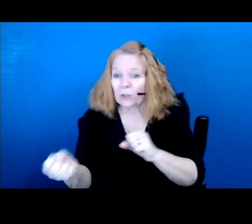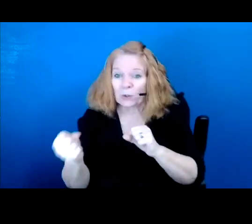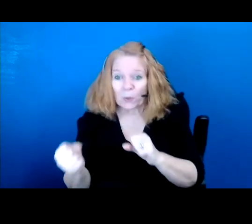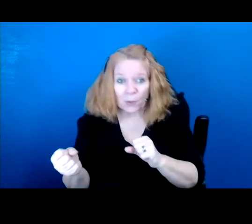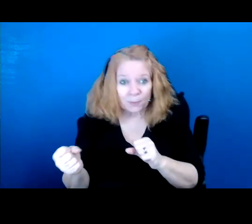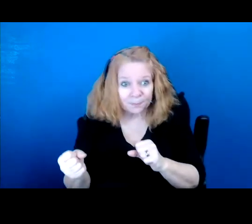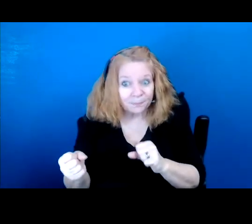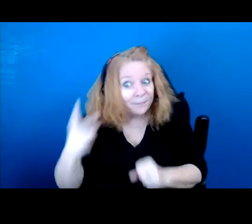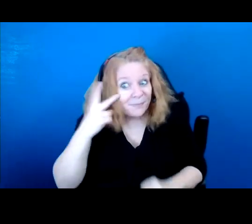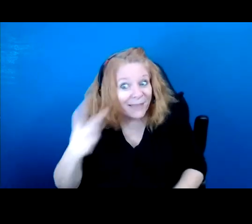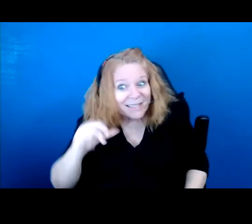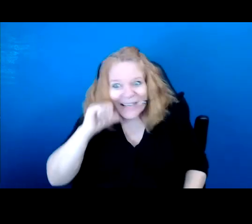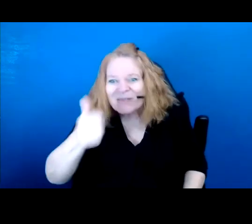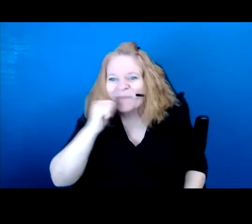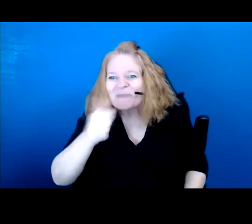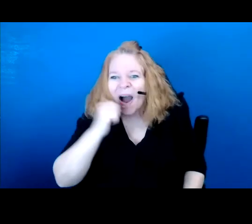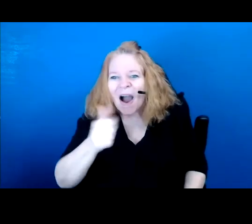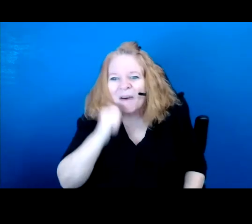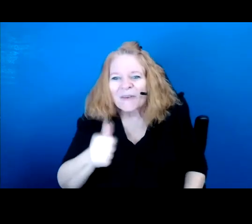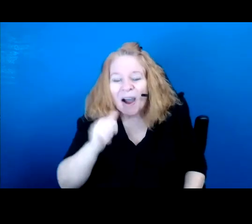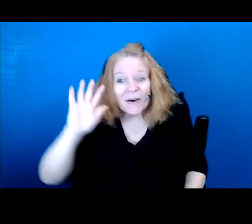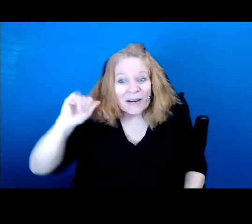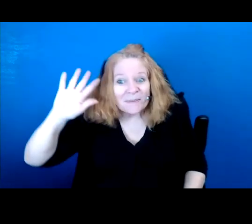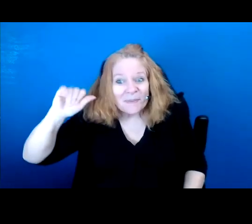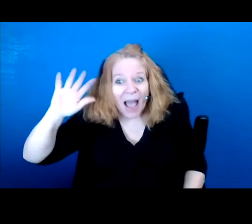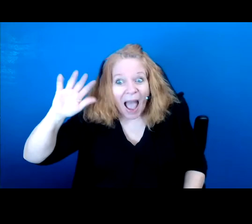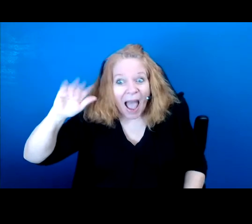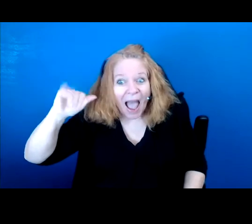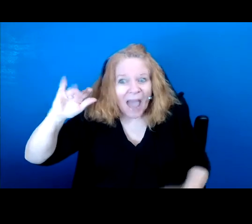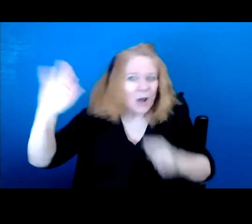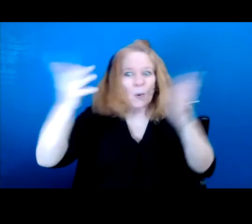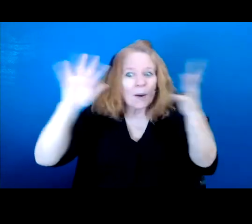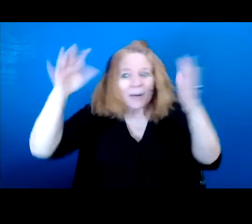purito nos vemos mañana adiós